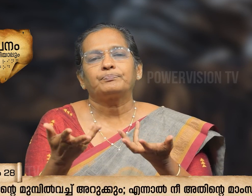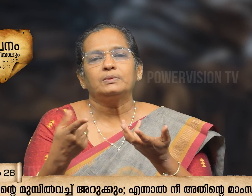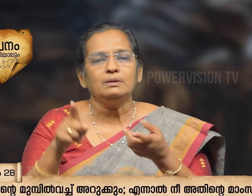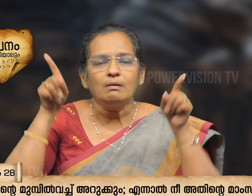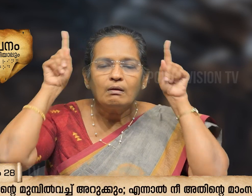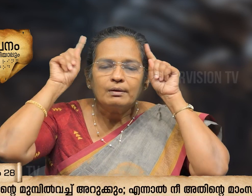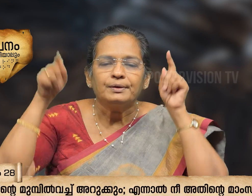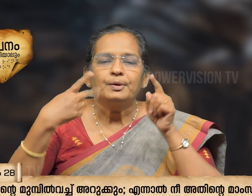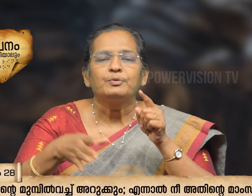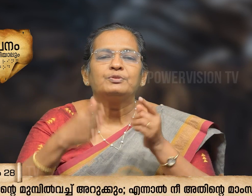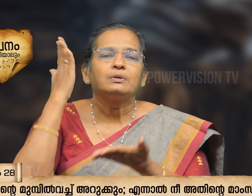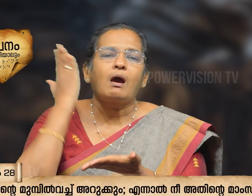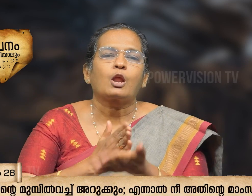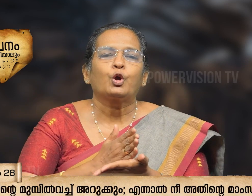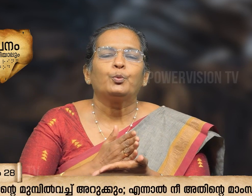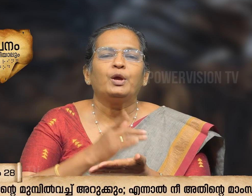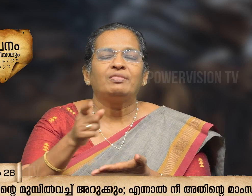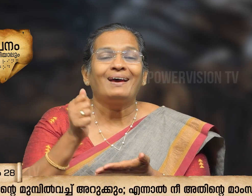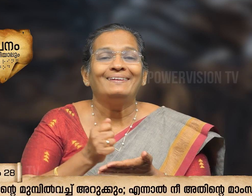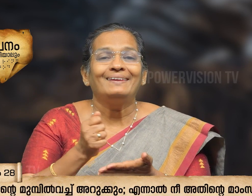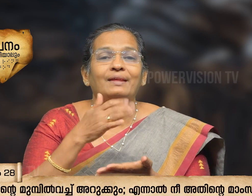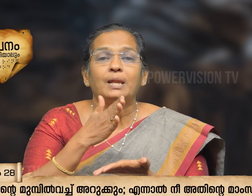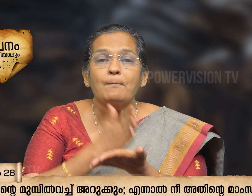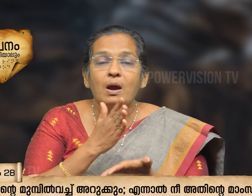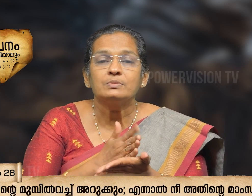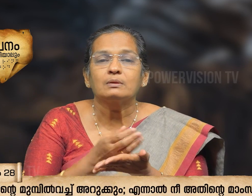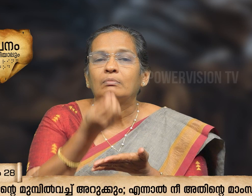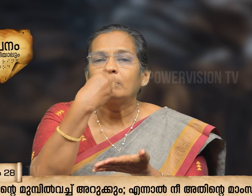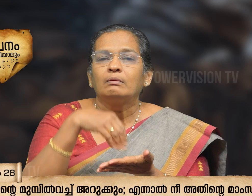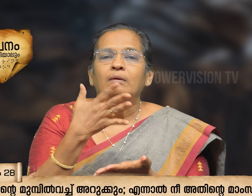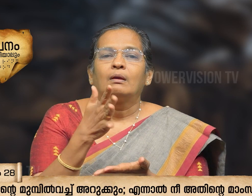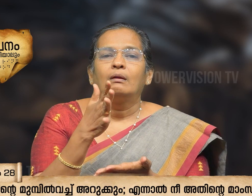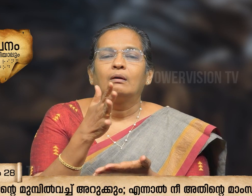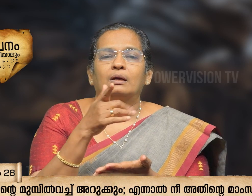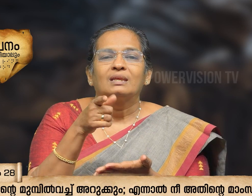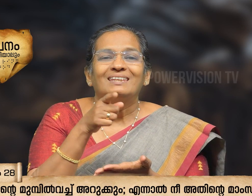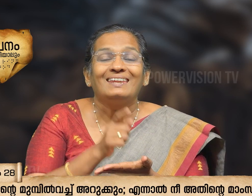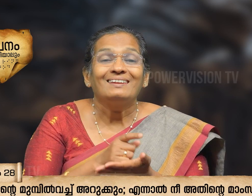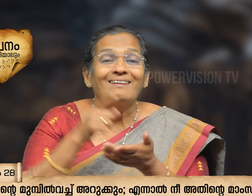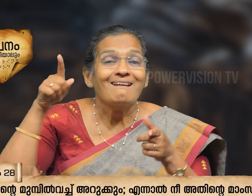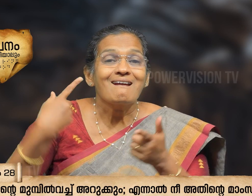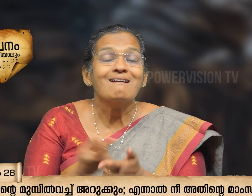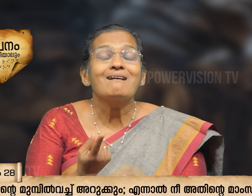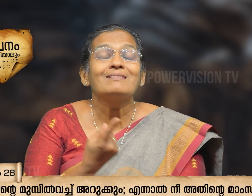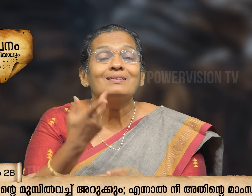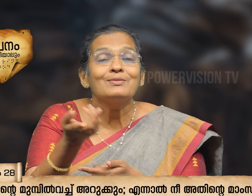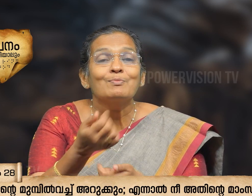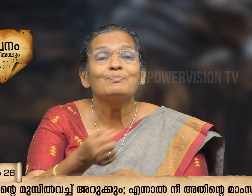നിന്റെ കാളയെ നിന്റെ മുൻപിൽ വെച്ച് അറുക്കും, എന്നാൽ നീ അതിന്റെ മാംസം തിന്നുകയില്ല. നിന്റെ കഴുതയെ നിന്റെ മുൻപിൽ